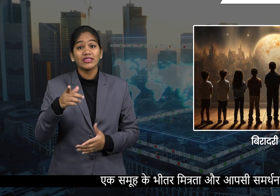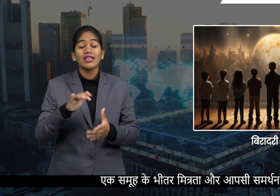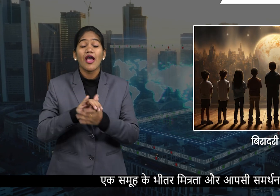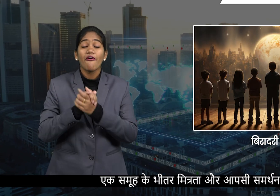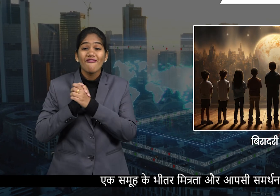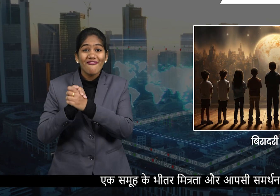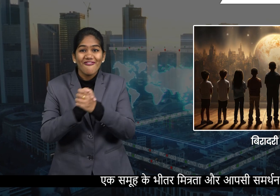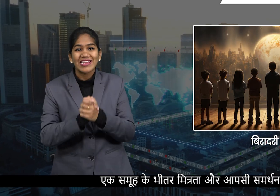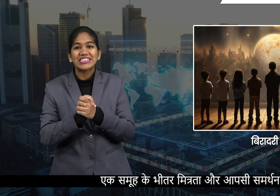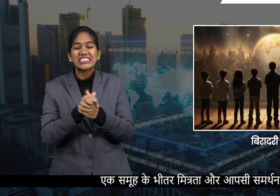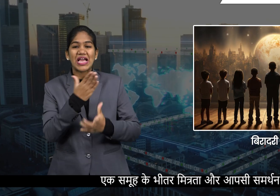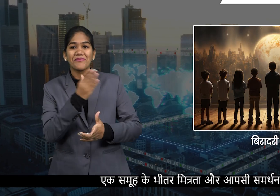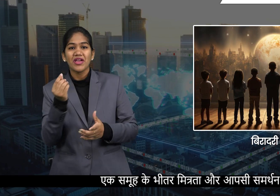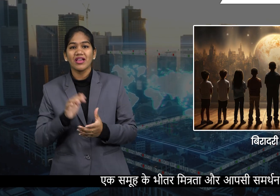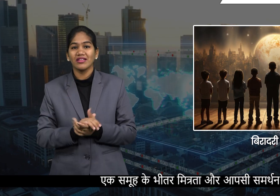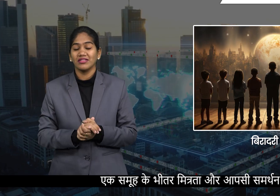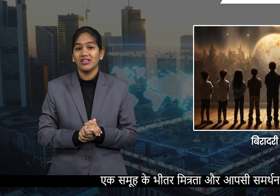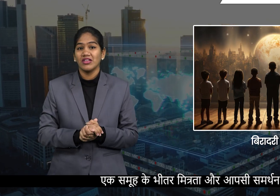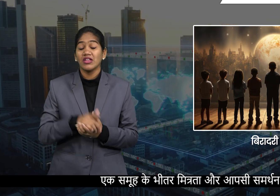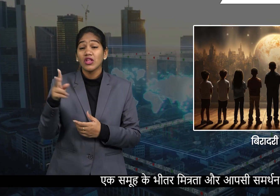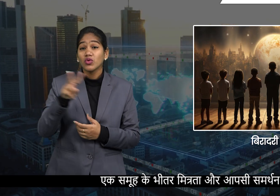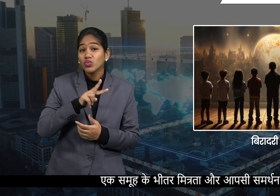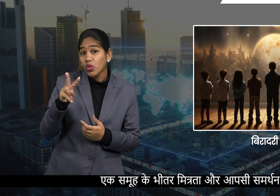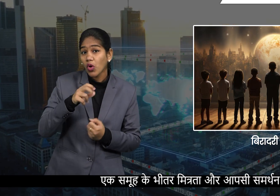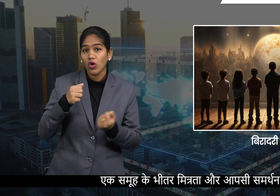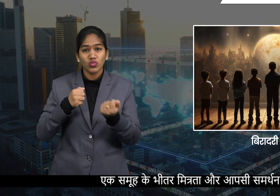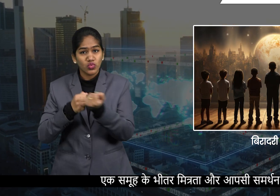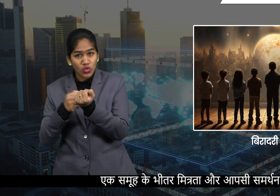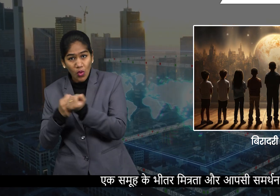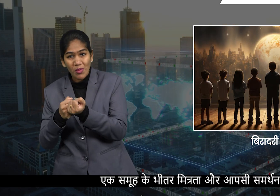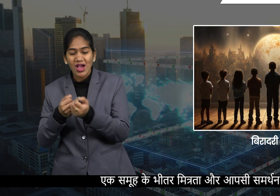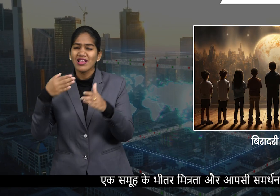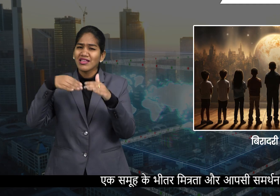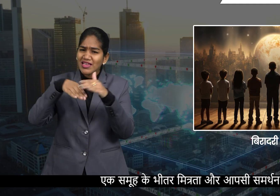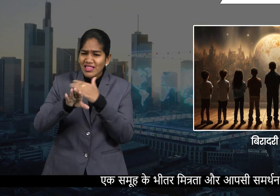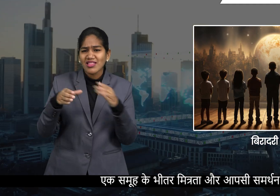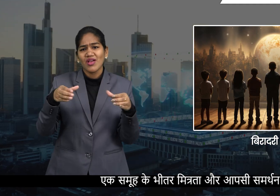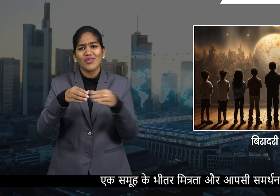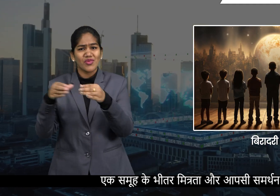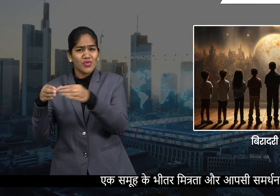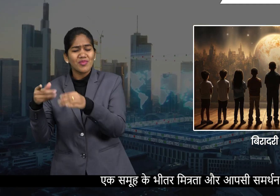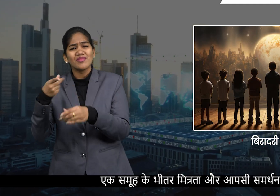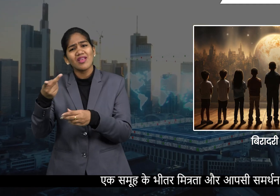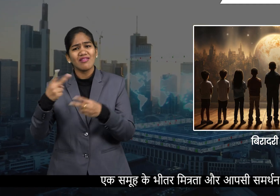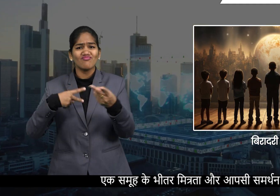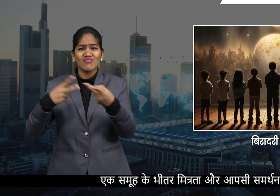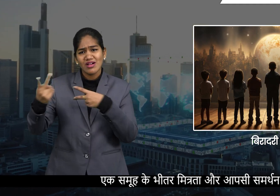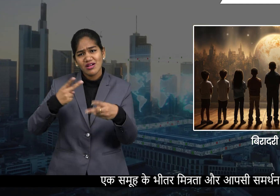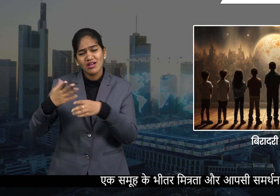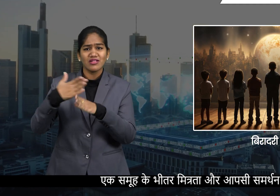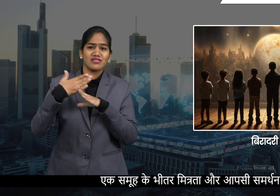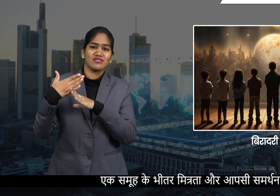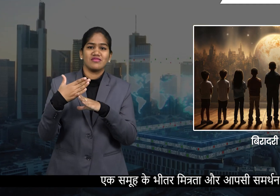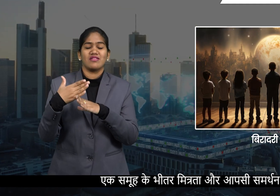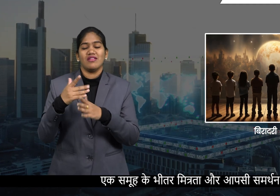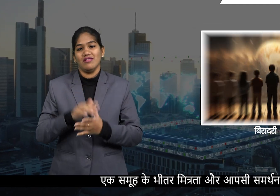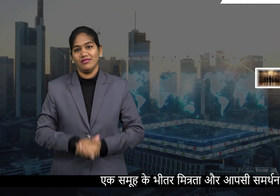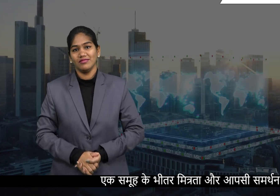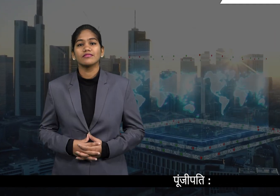एक समूह के भीतर मित्रता और आपसी समर्थन।